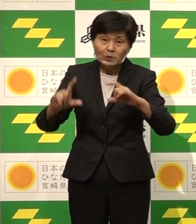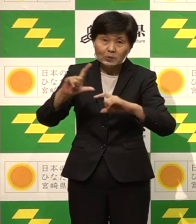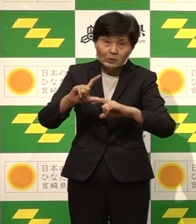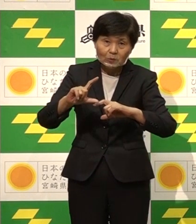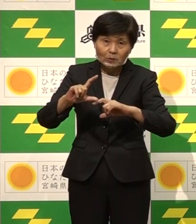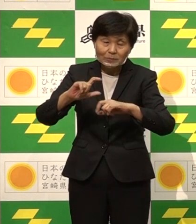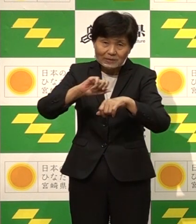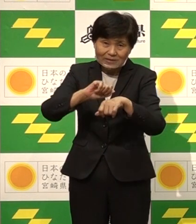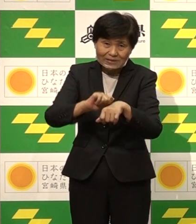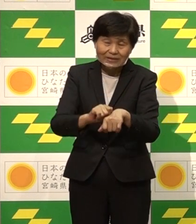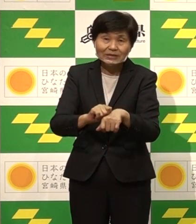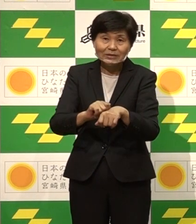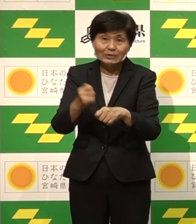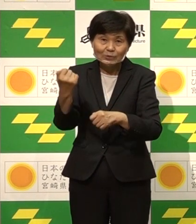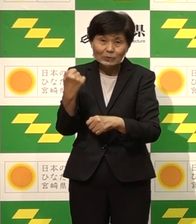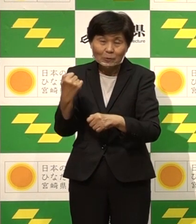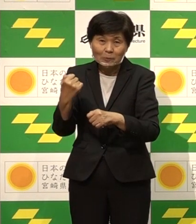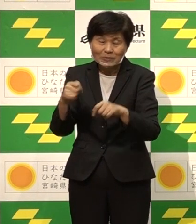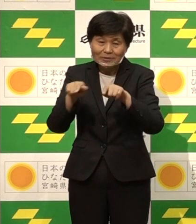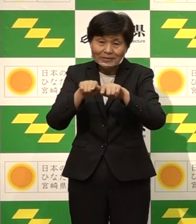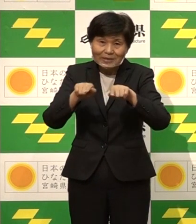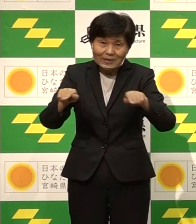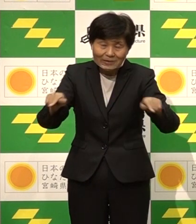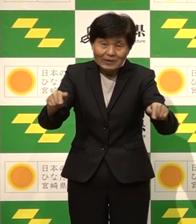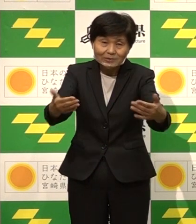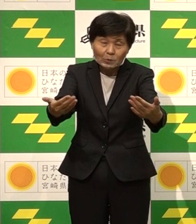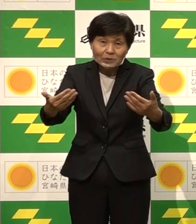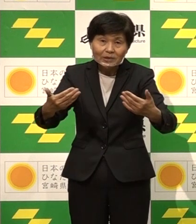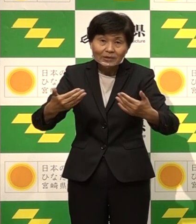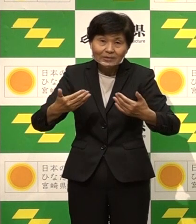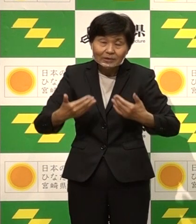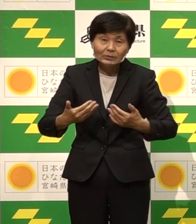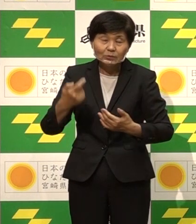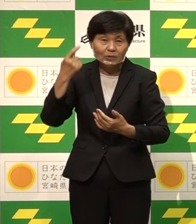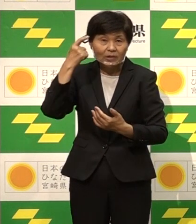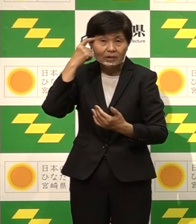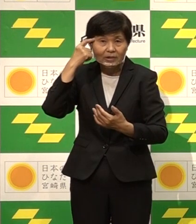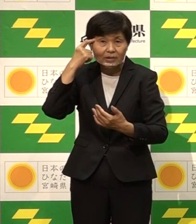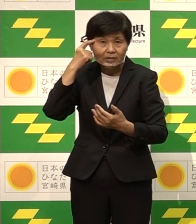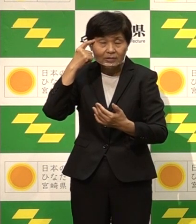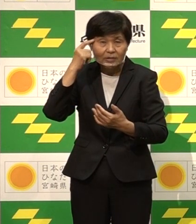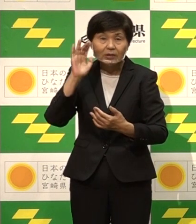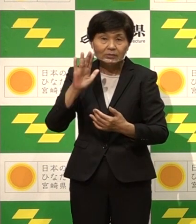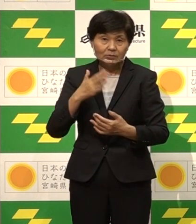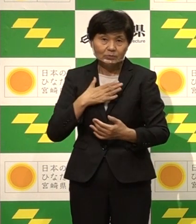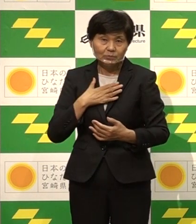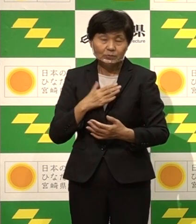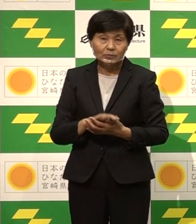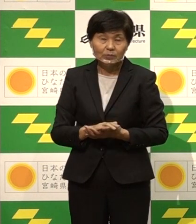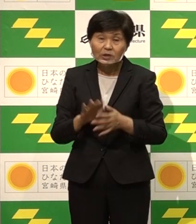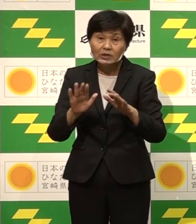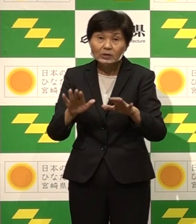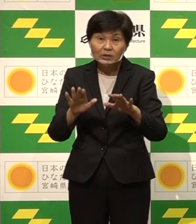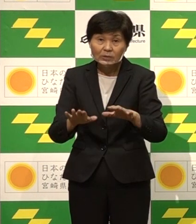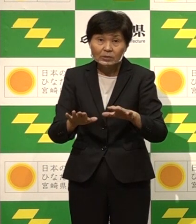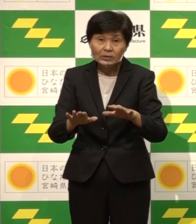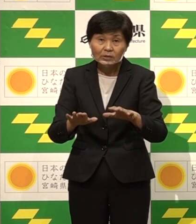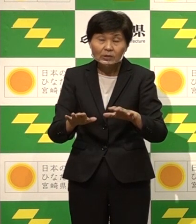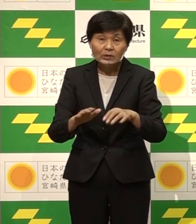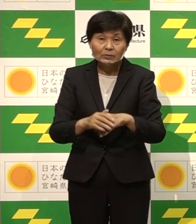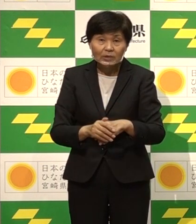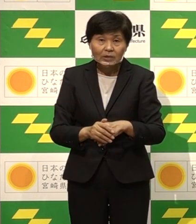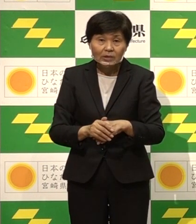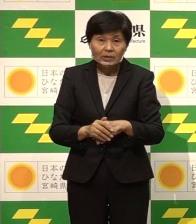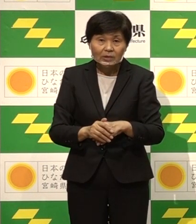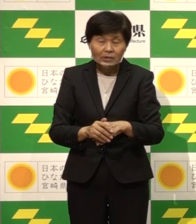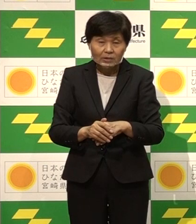を行う必要がある場面も生じる可能性があるというふうな認識であります。今この30を超えたところで